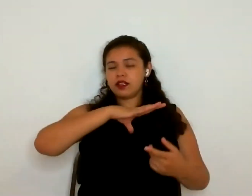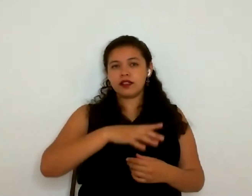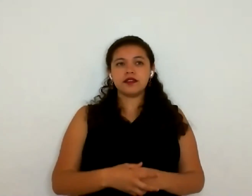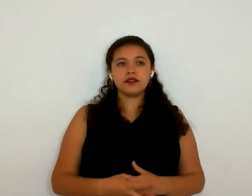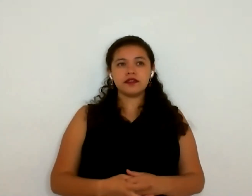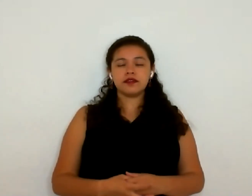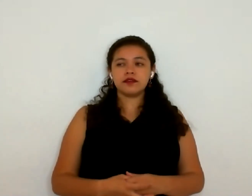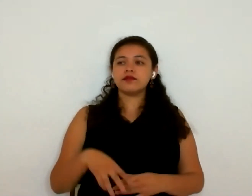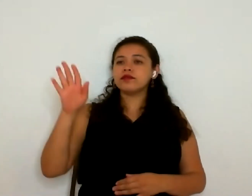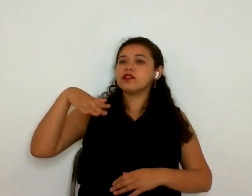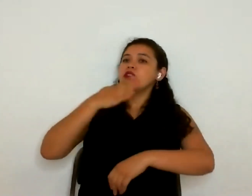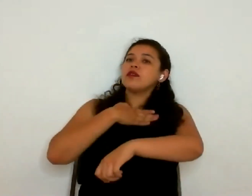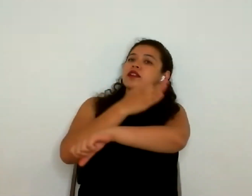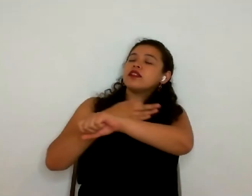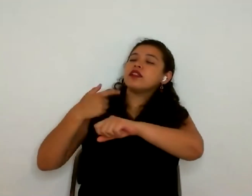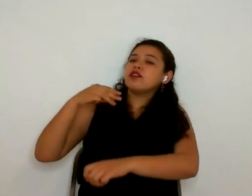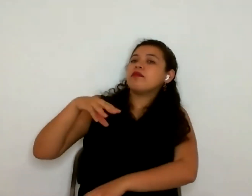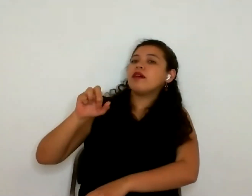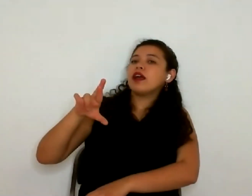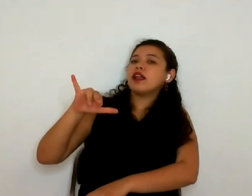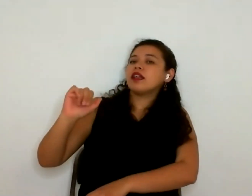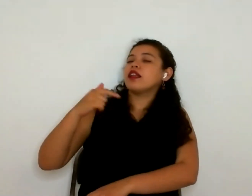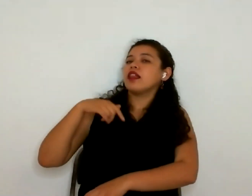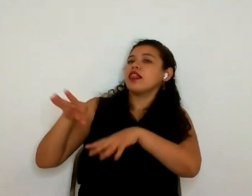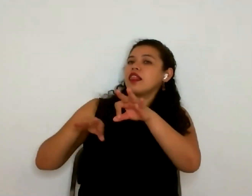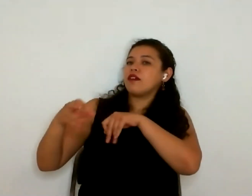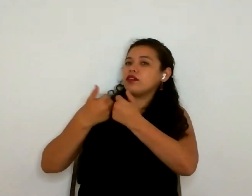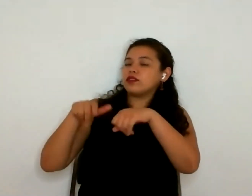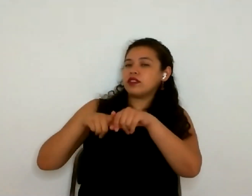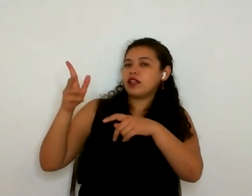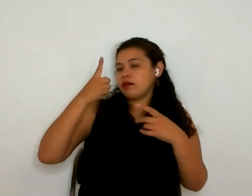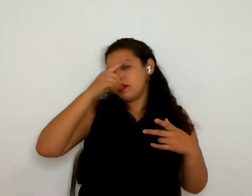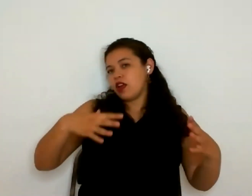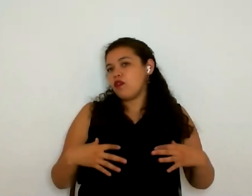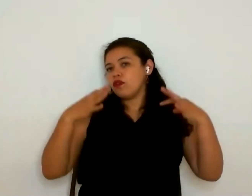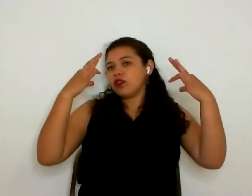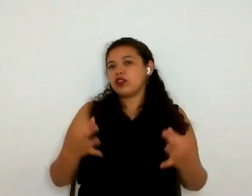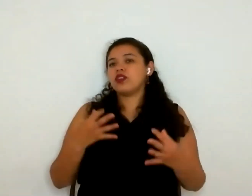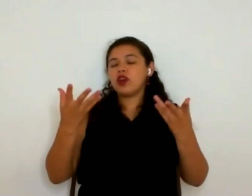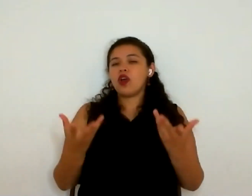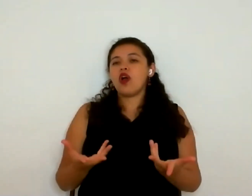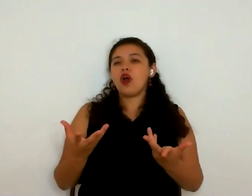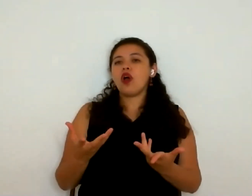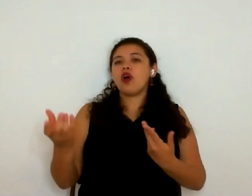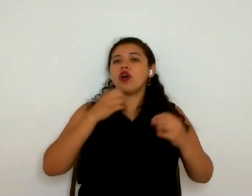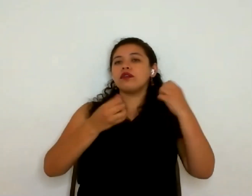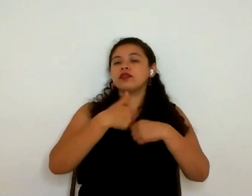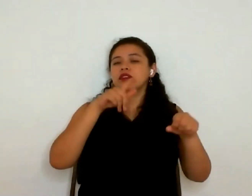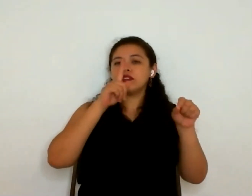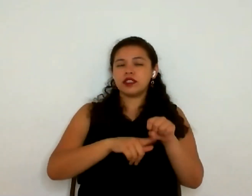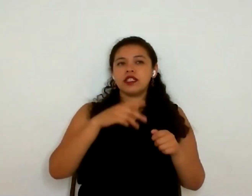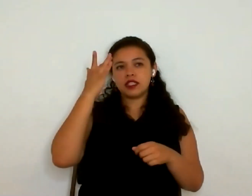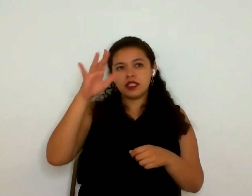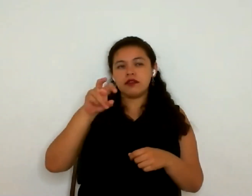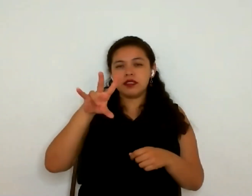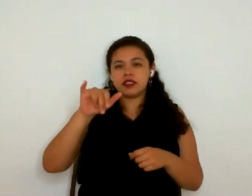buenas tardes soy marina de trabajos y el de fundación de obras sociales de san vicente del albergue ramón arbide